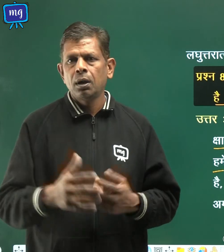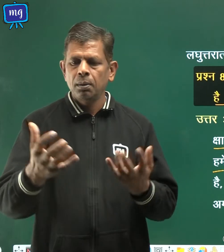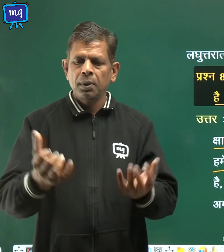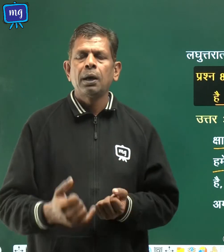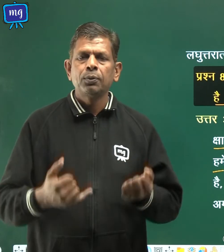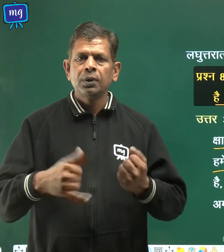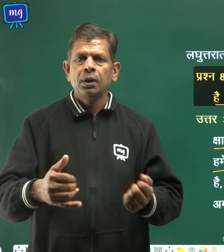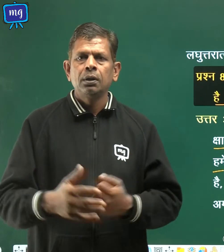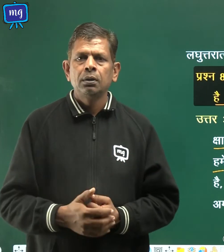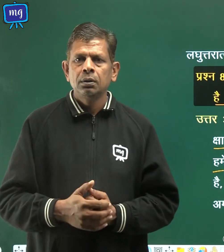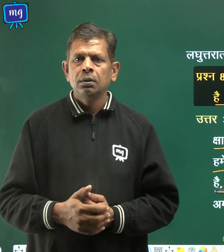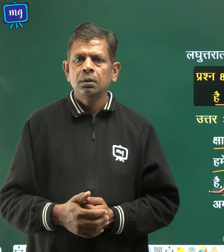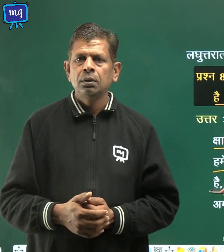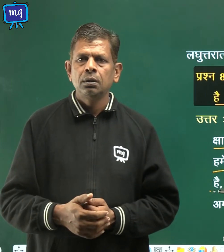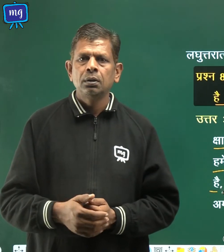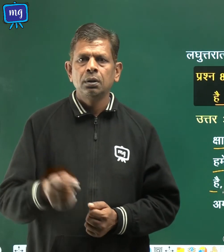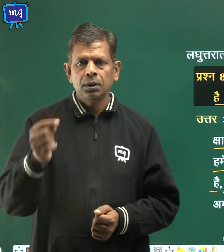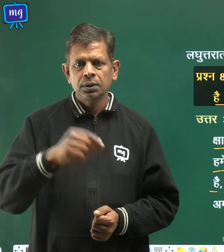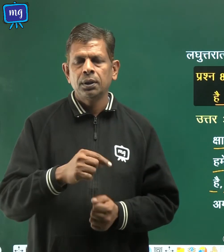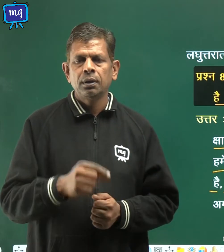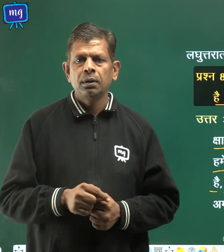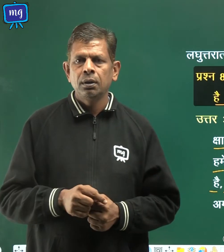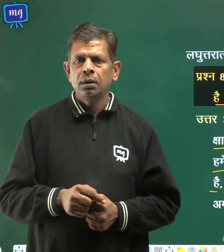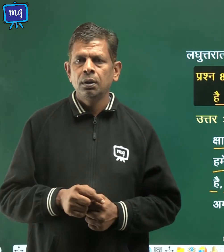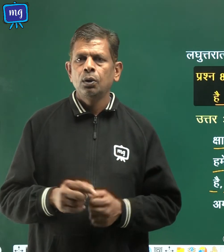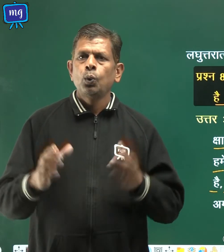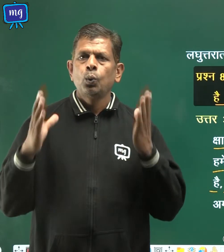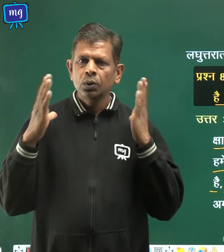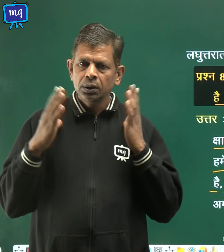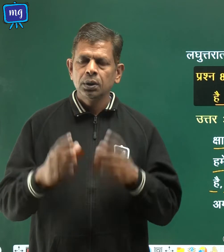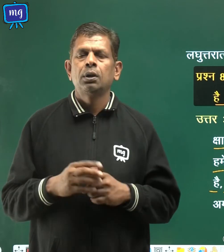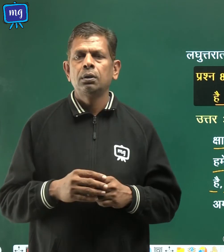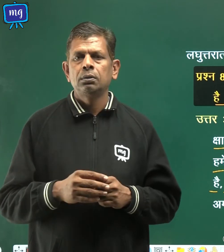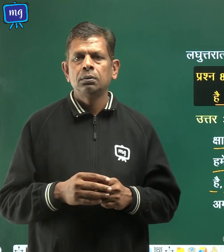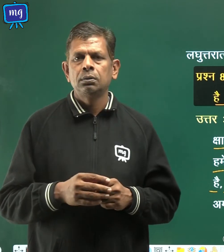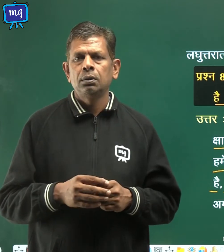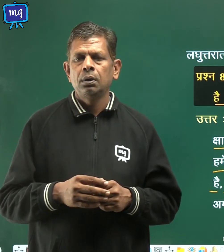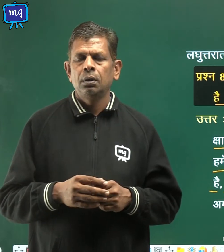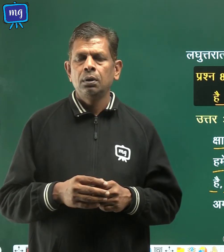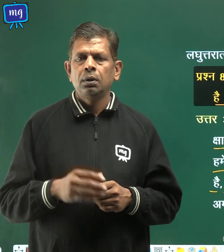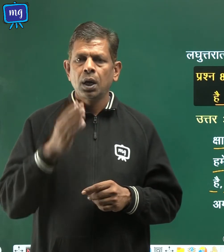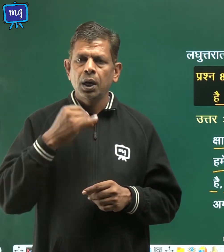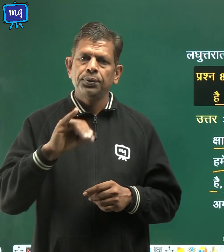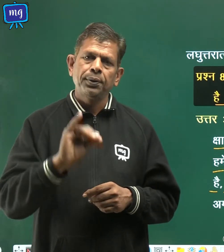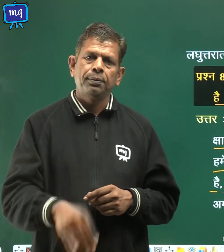प्राप्त होता है, इसे उदासीनीकरण कहते हैं।